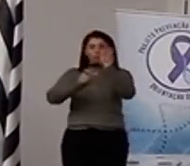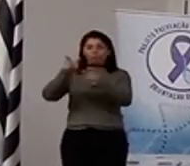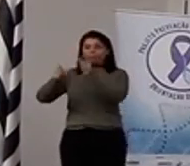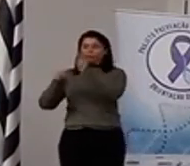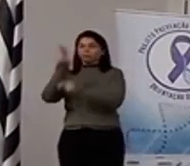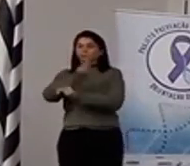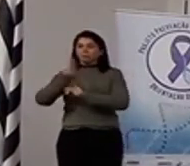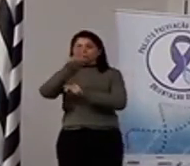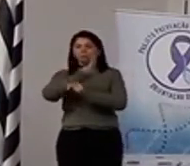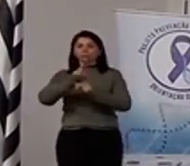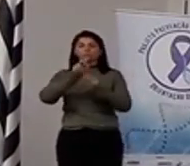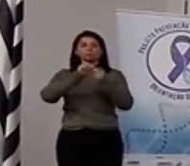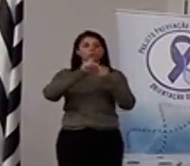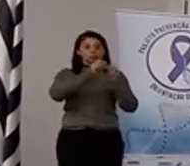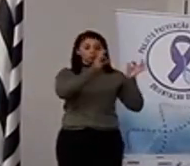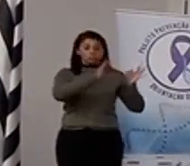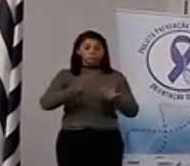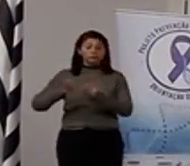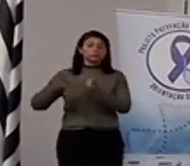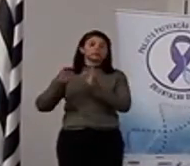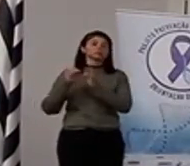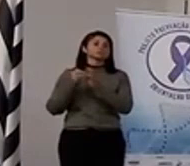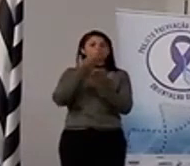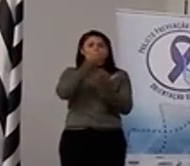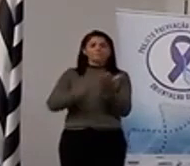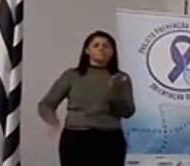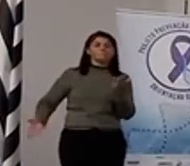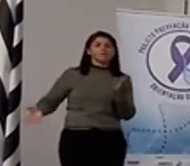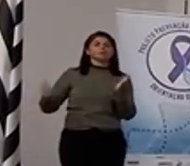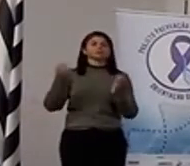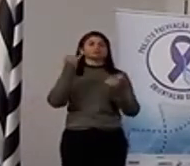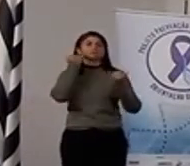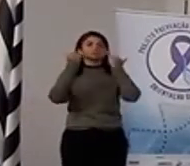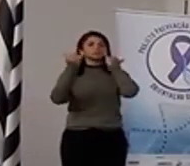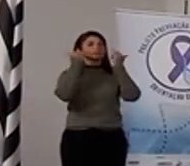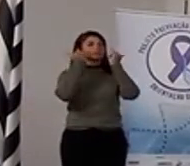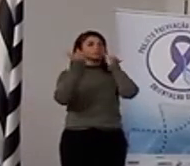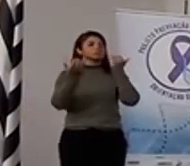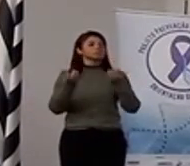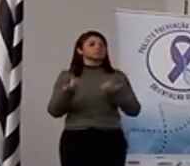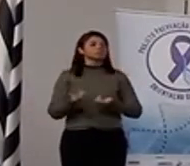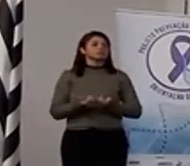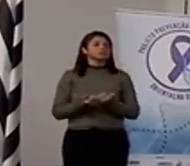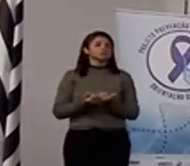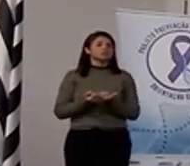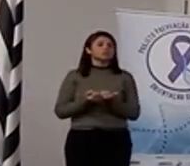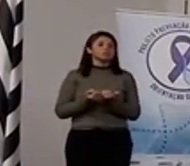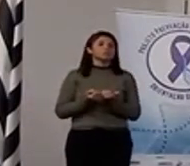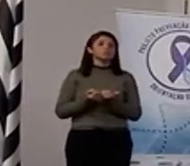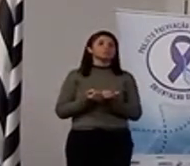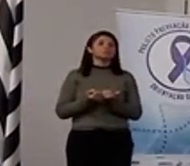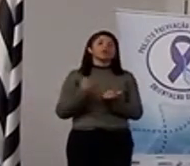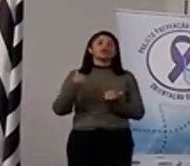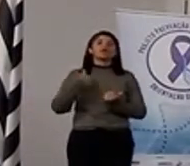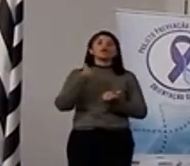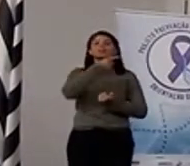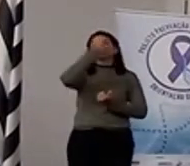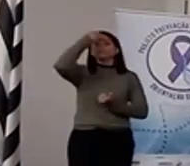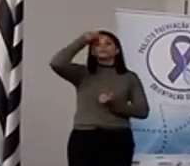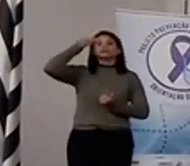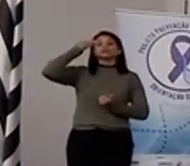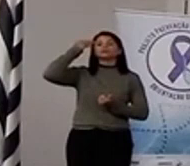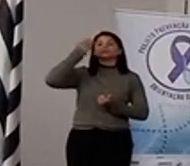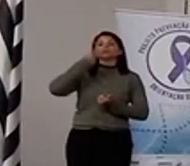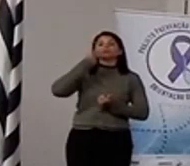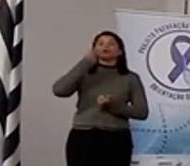eficiente, a gente vai perder um pouco esses dados. É por isso que eu tenho... E assim, sem falar que até o canabidiol, cada